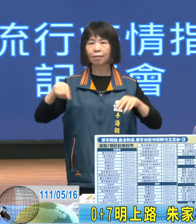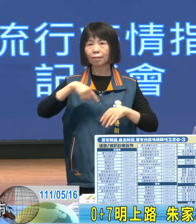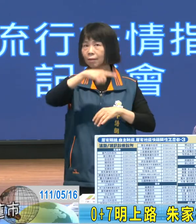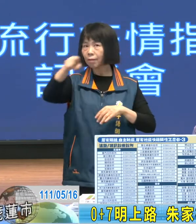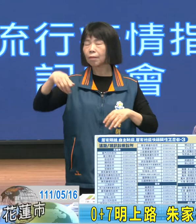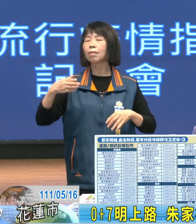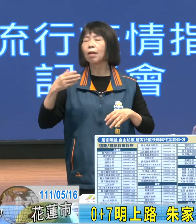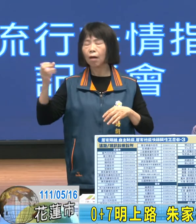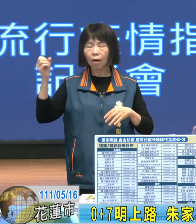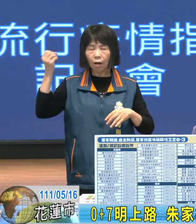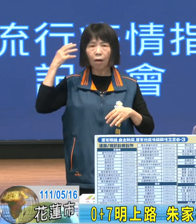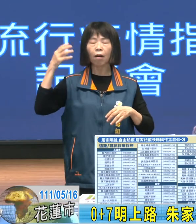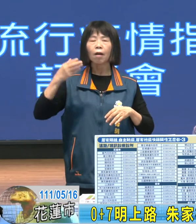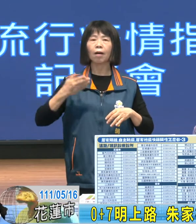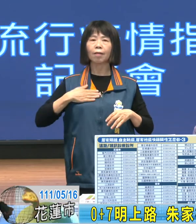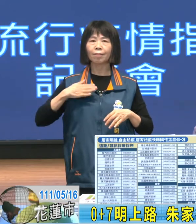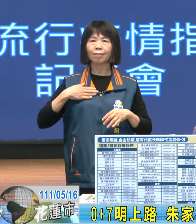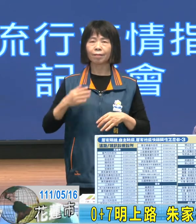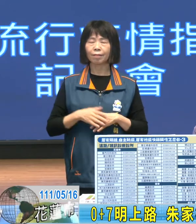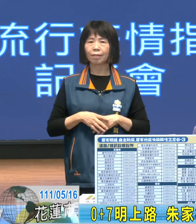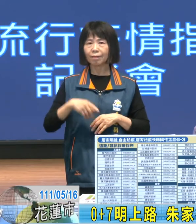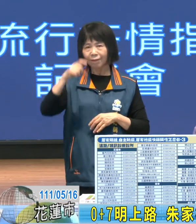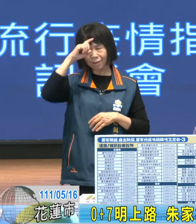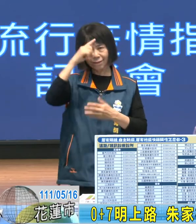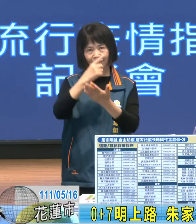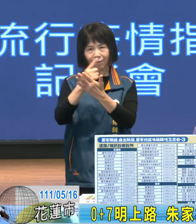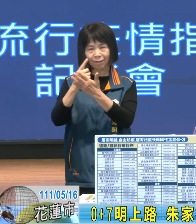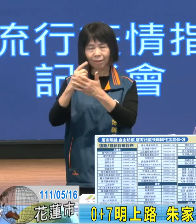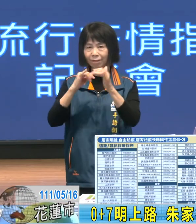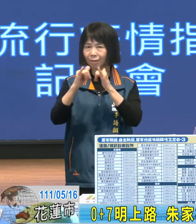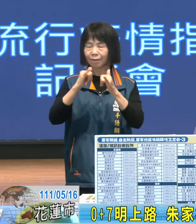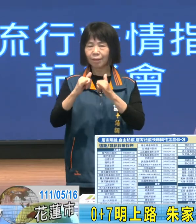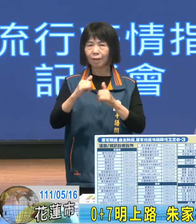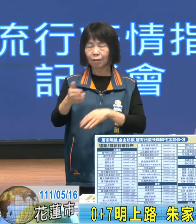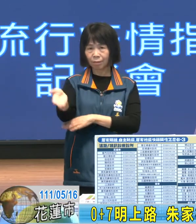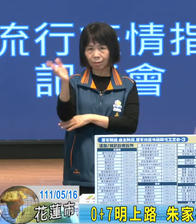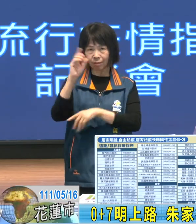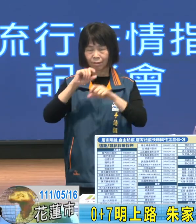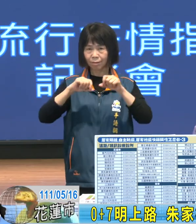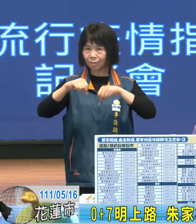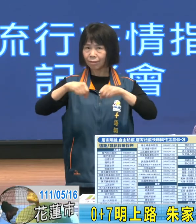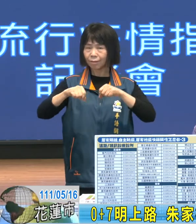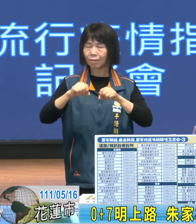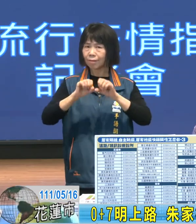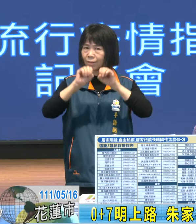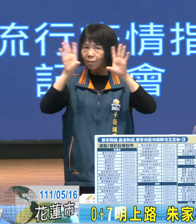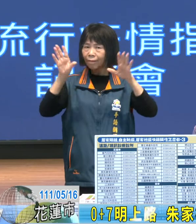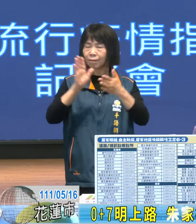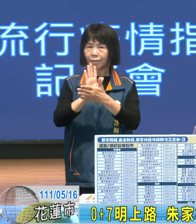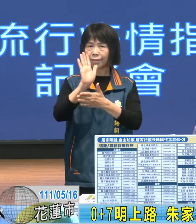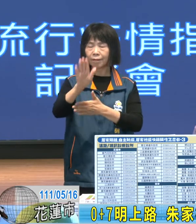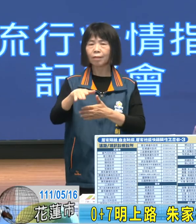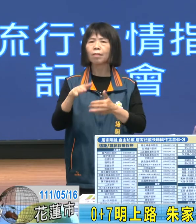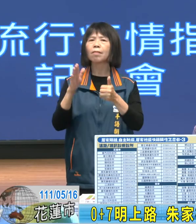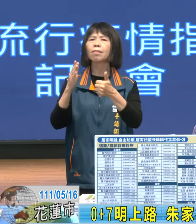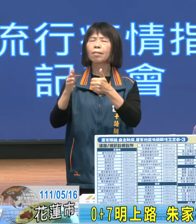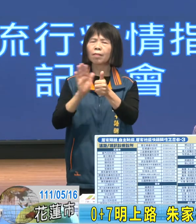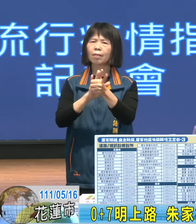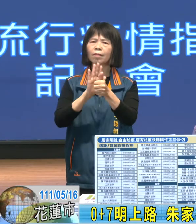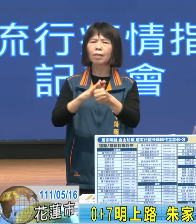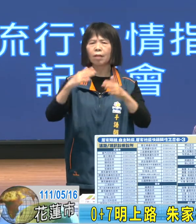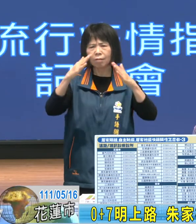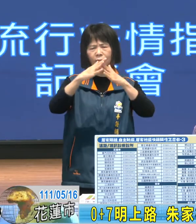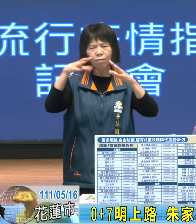能够明确的了解。那也希望我们的乡亲了解我们的政策之后，能够协助我们跟你左右邻